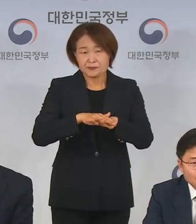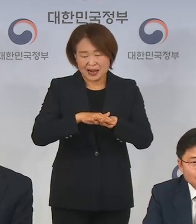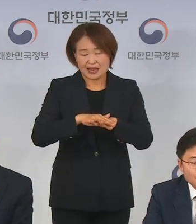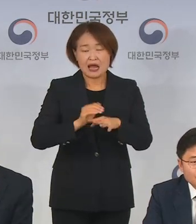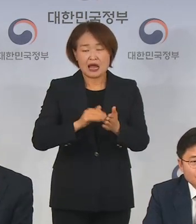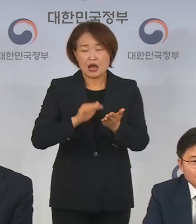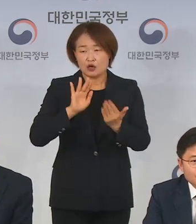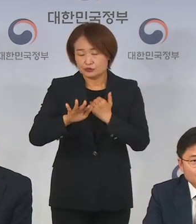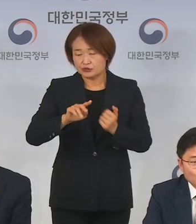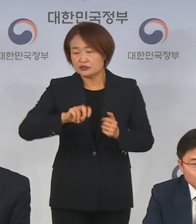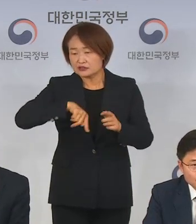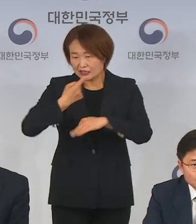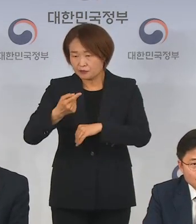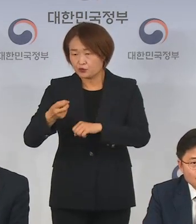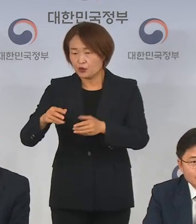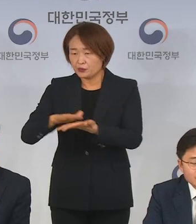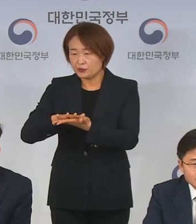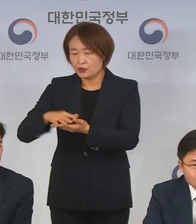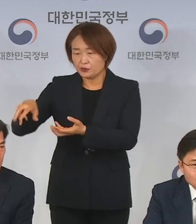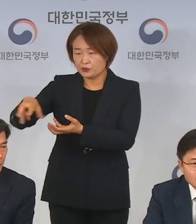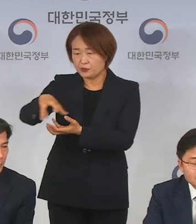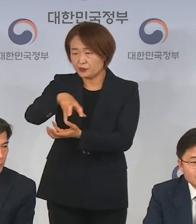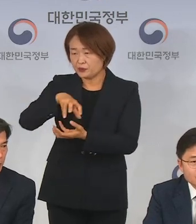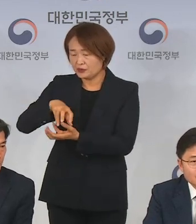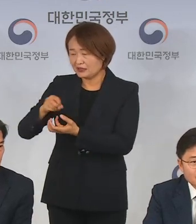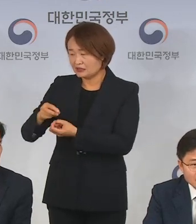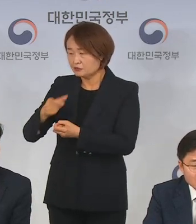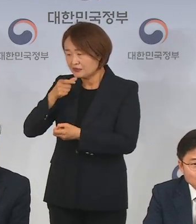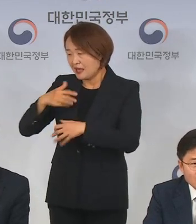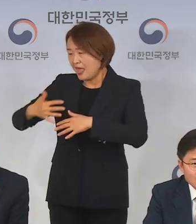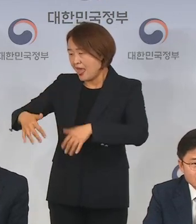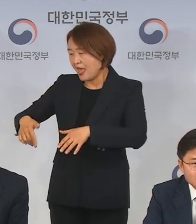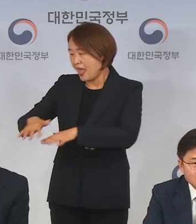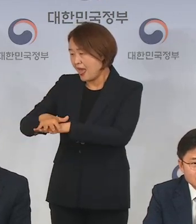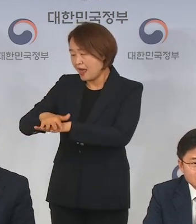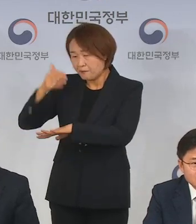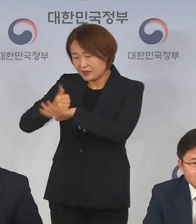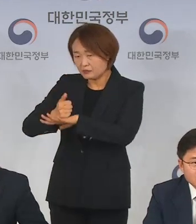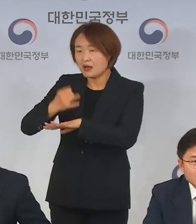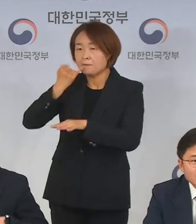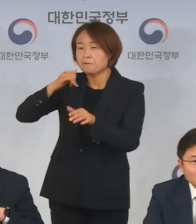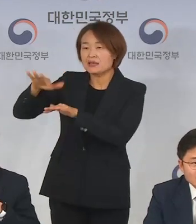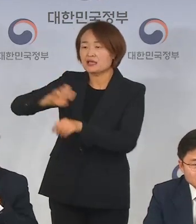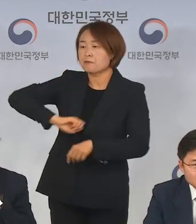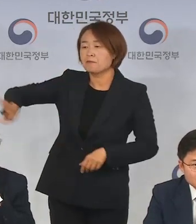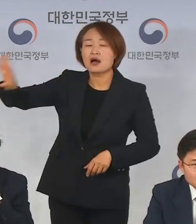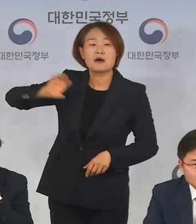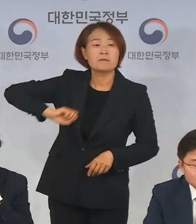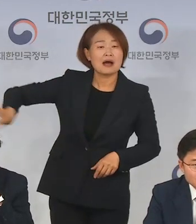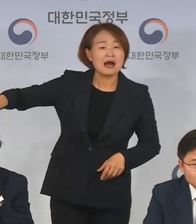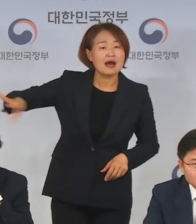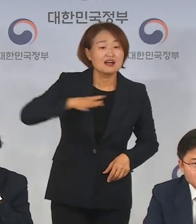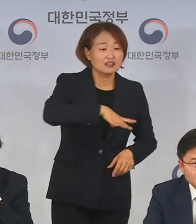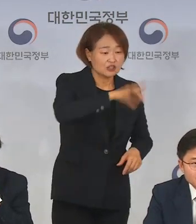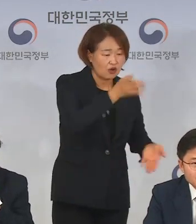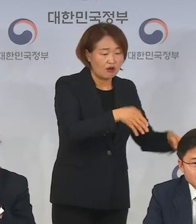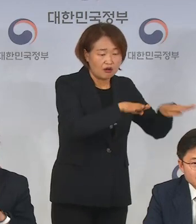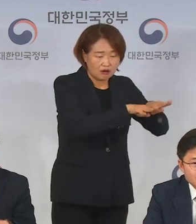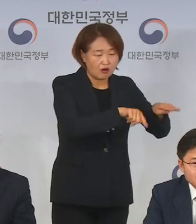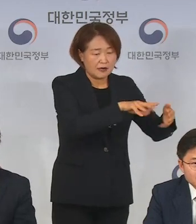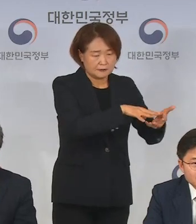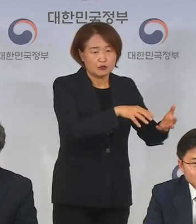정류돼서 모여서 희석돼서 바다로 나가는 일련의 과정을